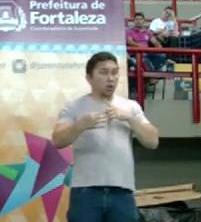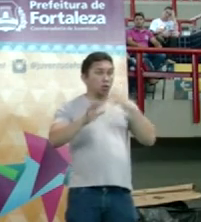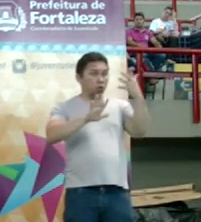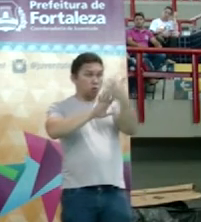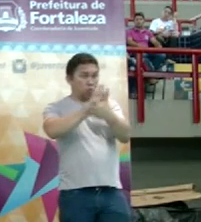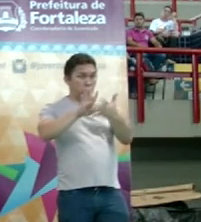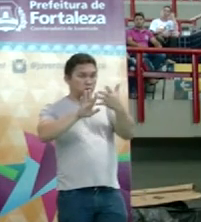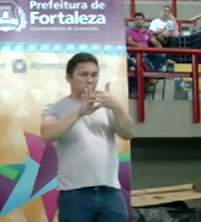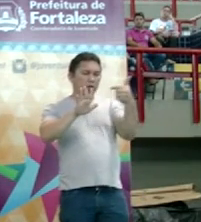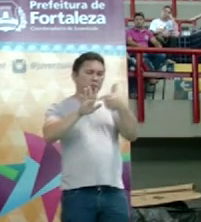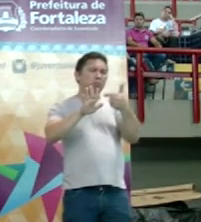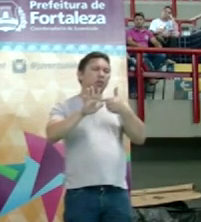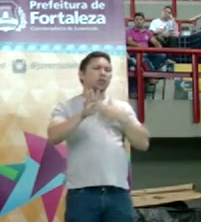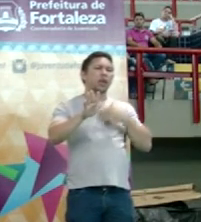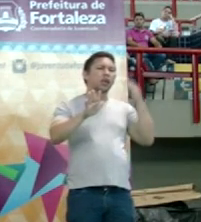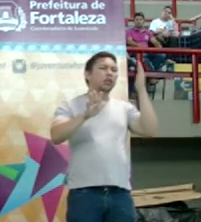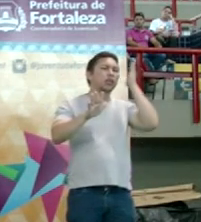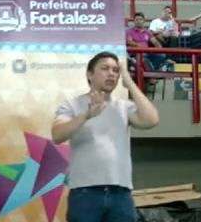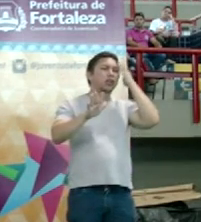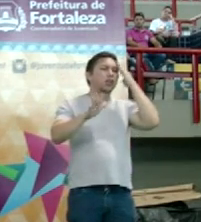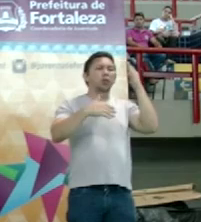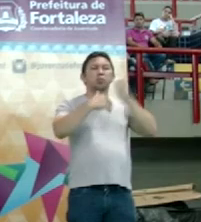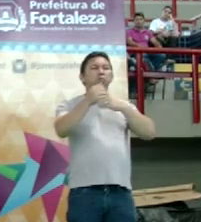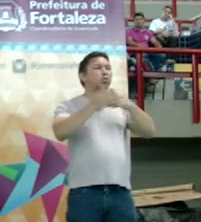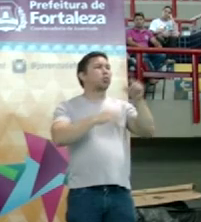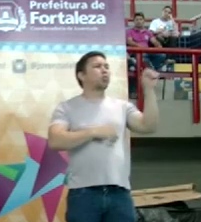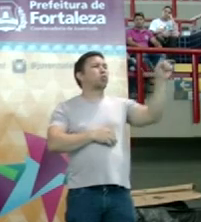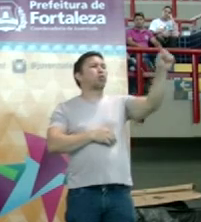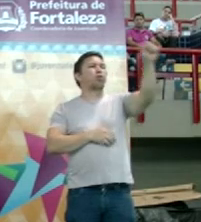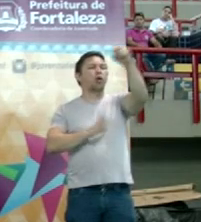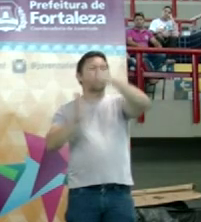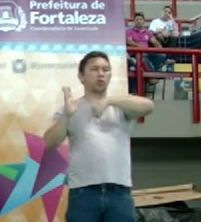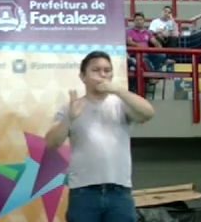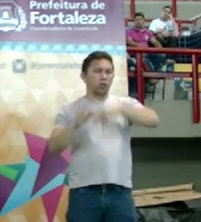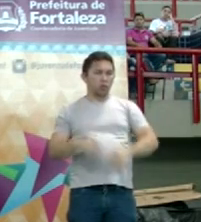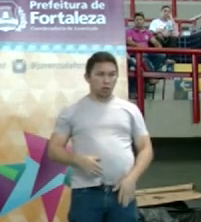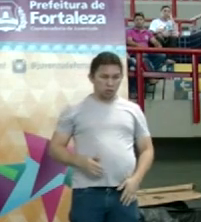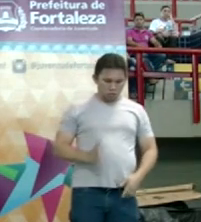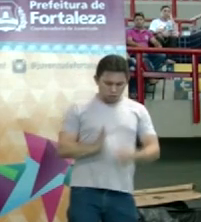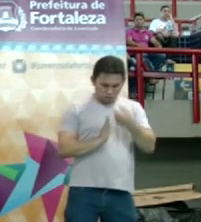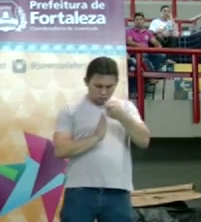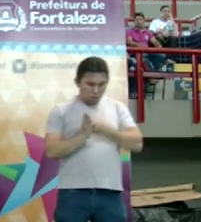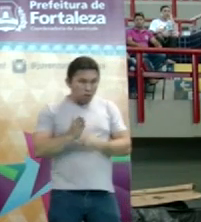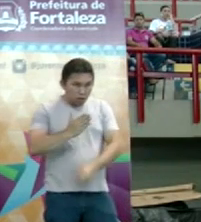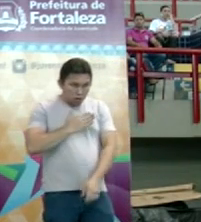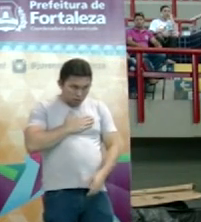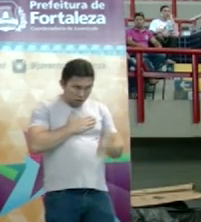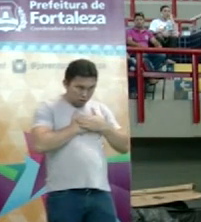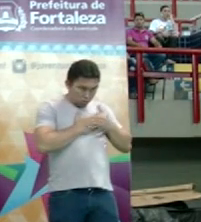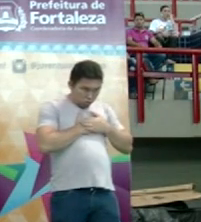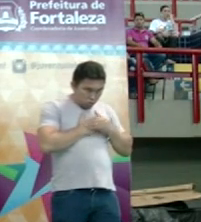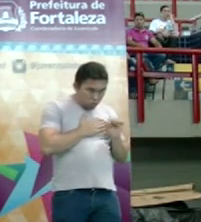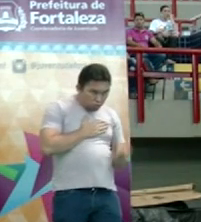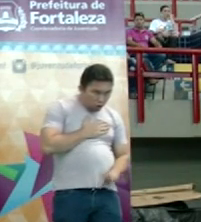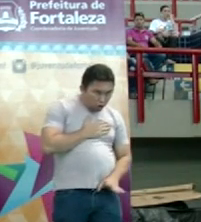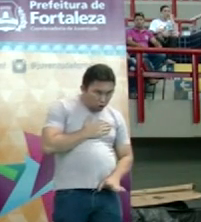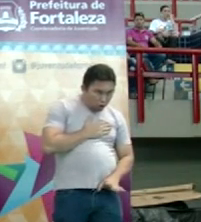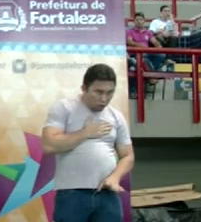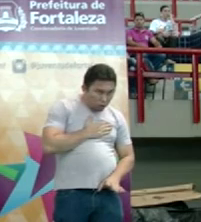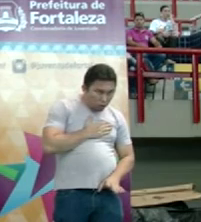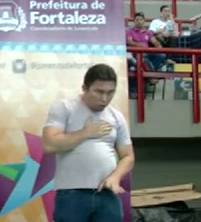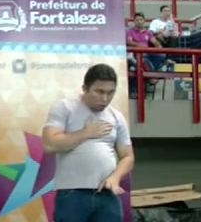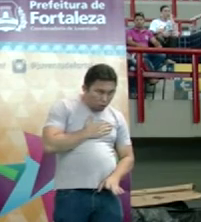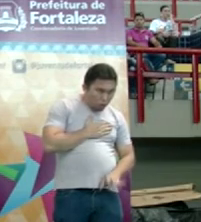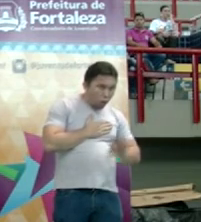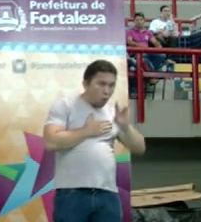ser entendido por qualquer leitor. Eu não escrevo um texto só para alguém que lê o tema. Qual é